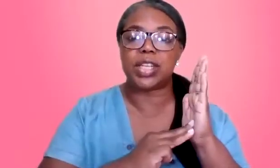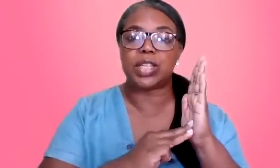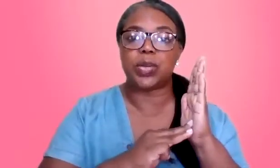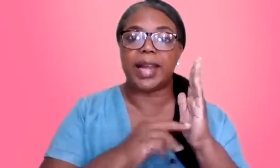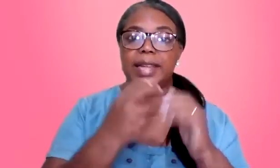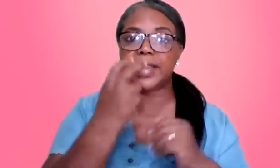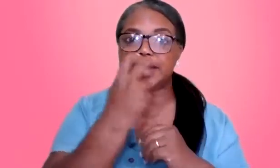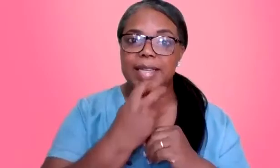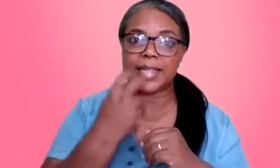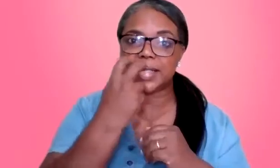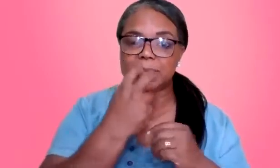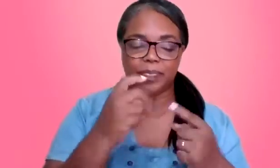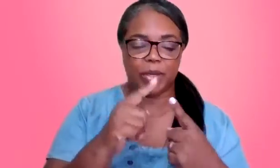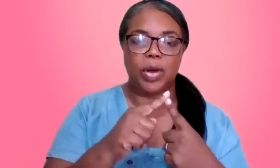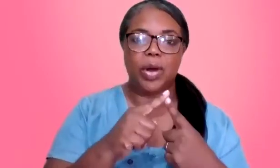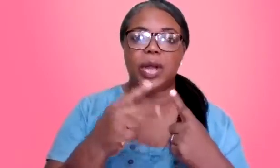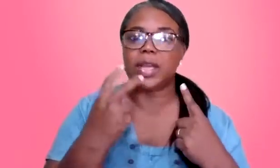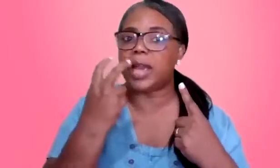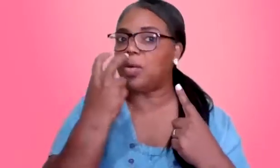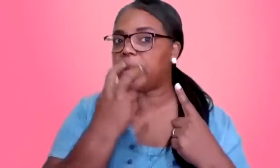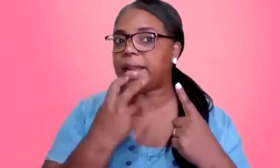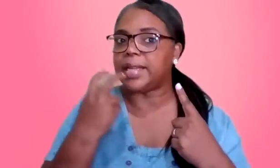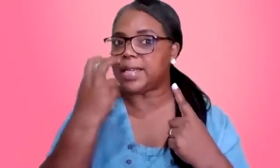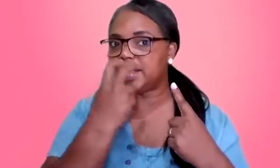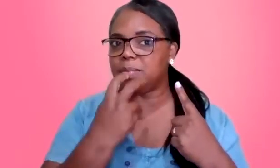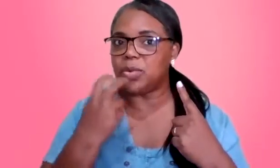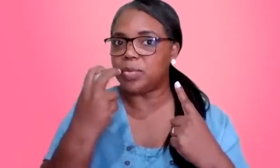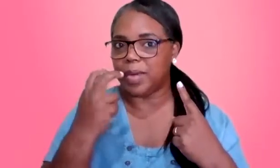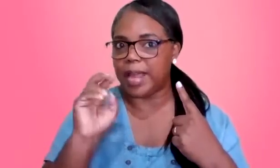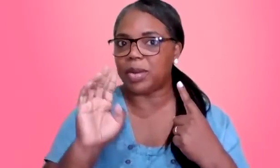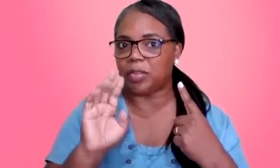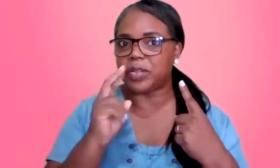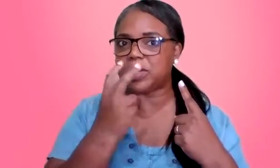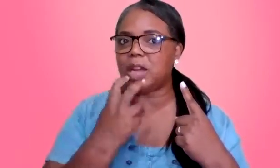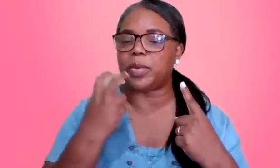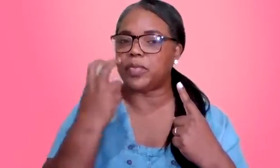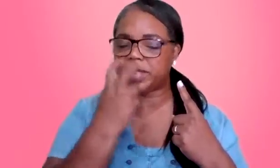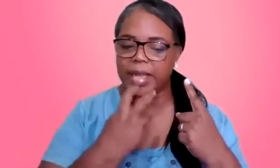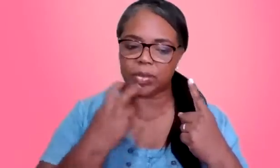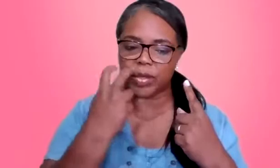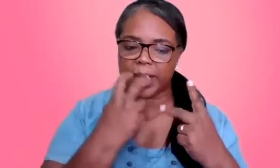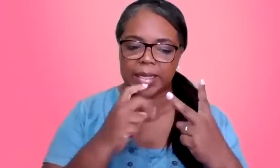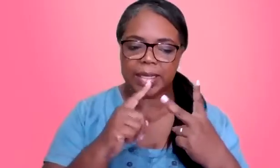metodologias oralistas, ó, que é oralismo. Lembra que eu fiz o sinal para vocês?